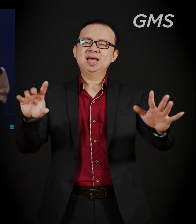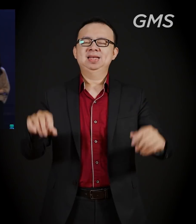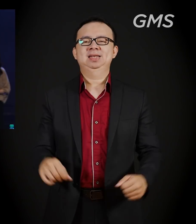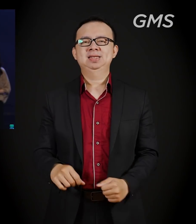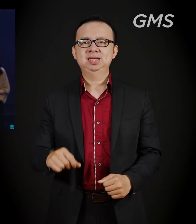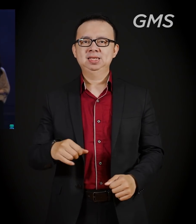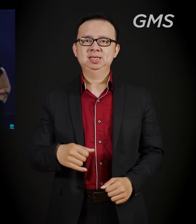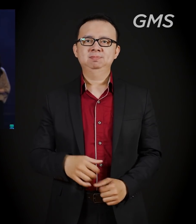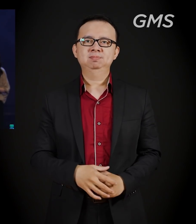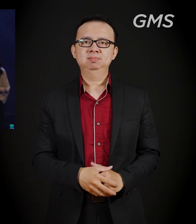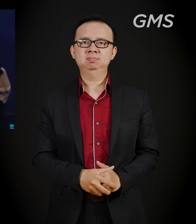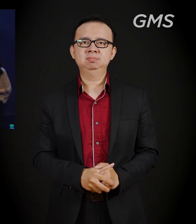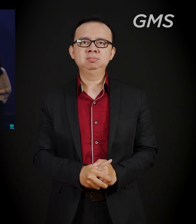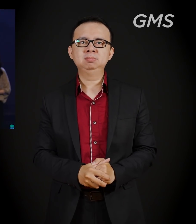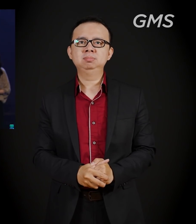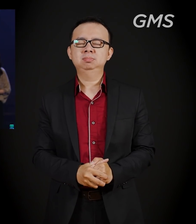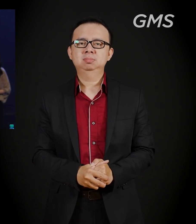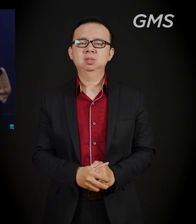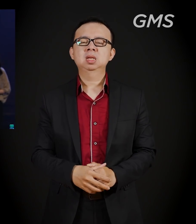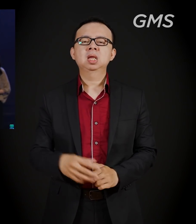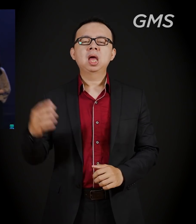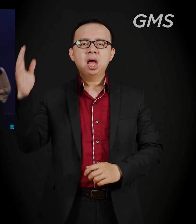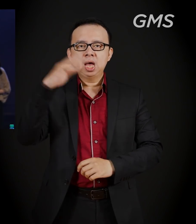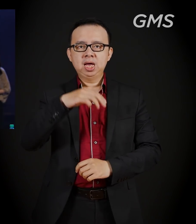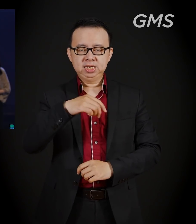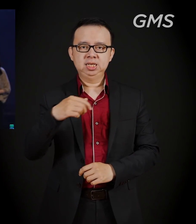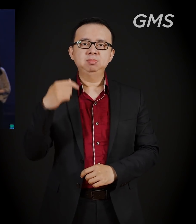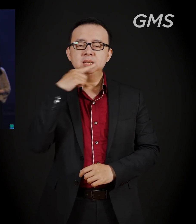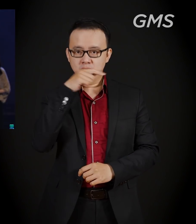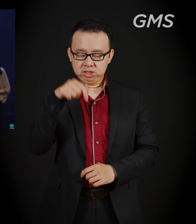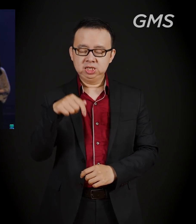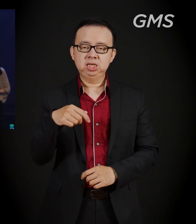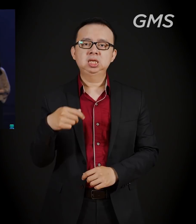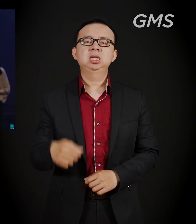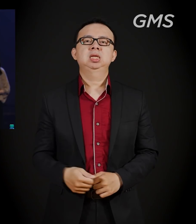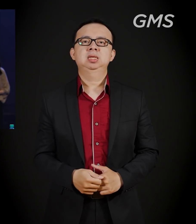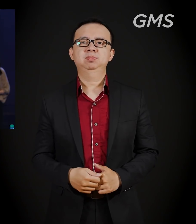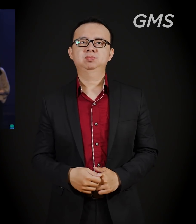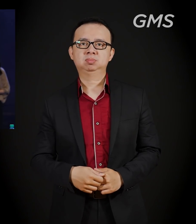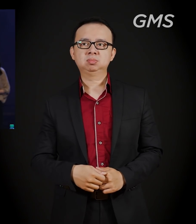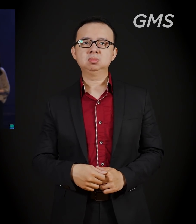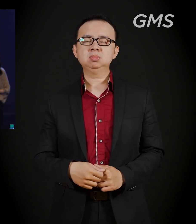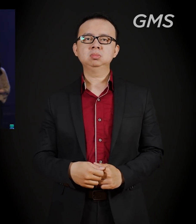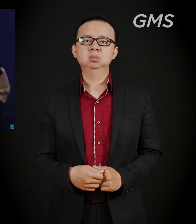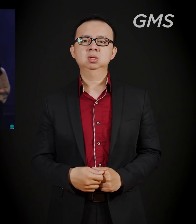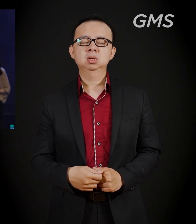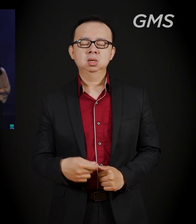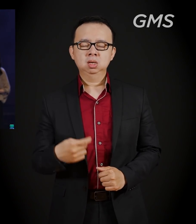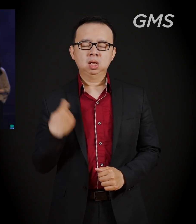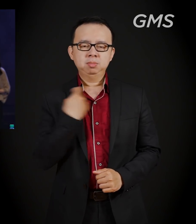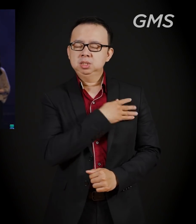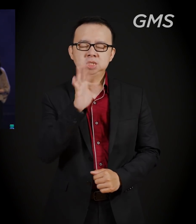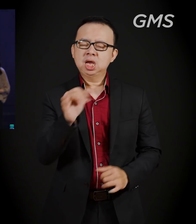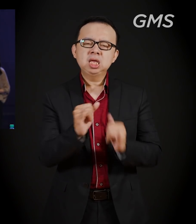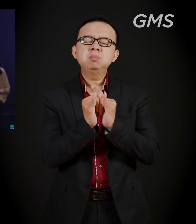yang membutuhkan mujizat, sehingga pada hari Minggu yang penuh berkat, penuh mujizat, penuh kemenangan ini, bukan sekedar ibadah rutin yang